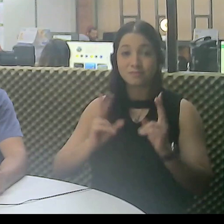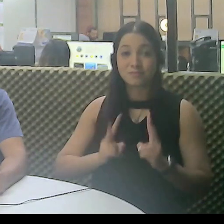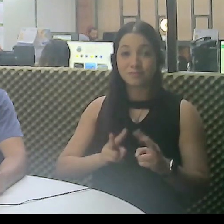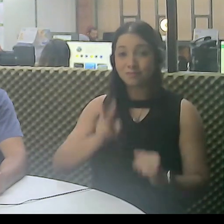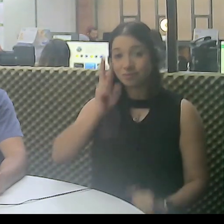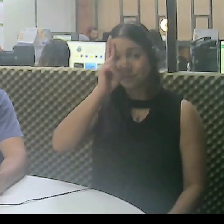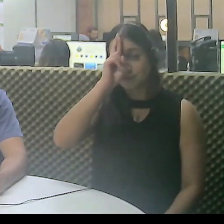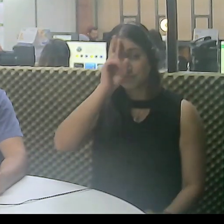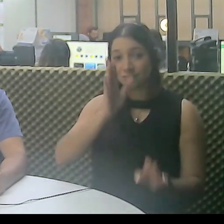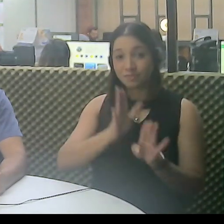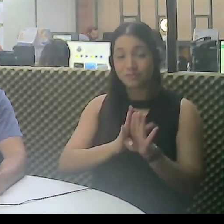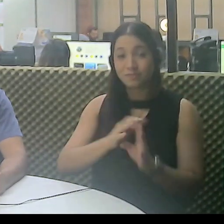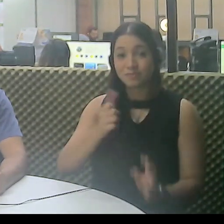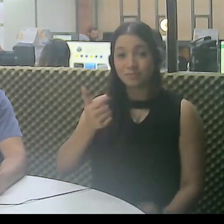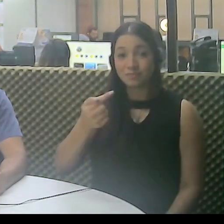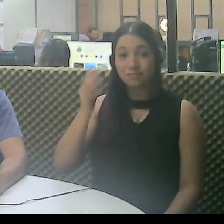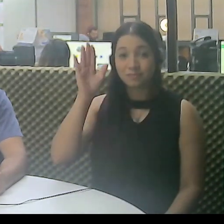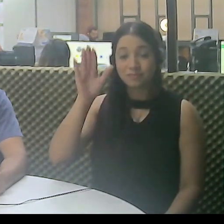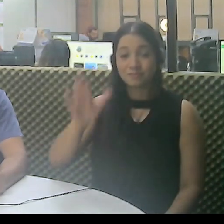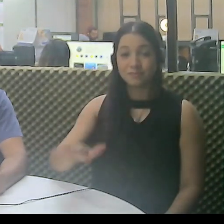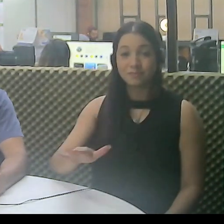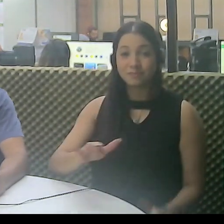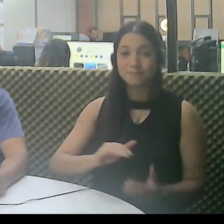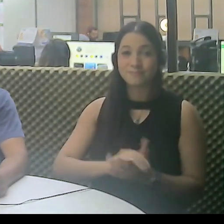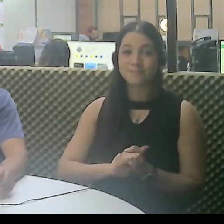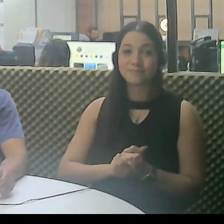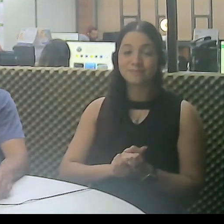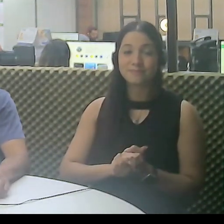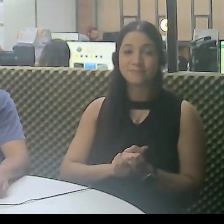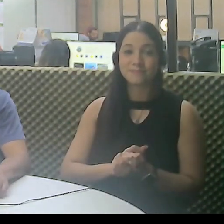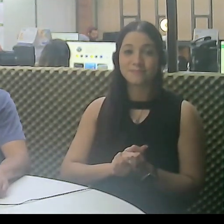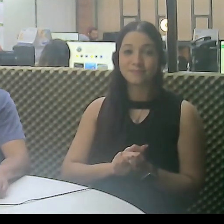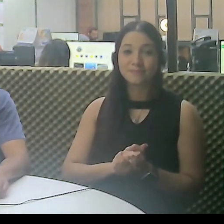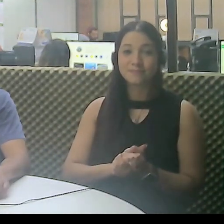do meio-dia até às 5 da tarde.